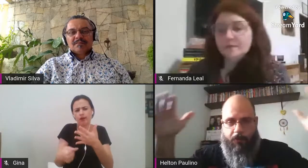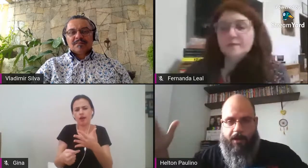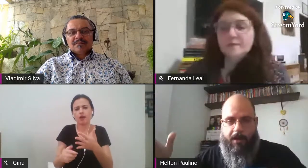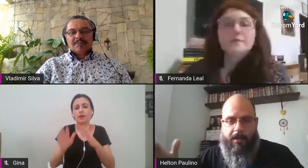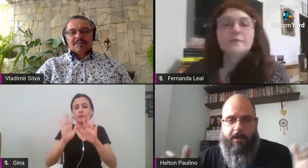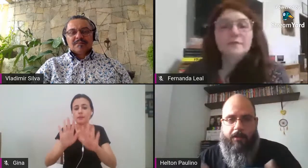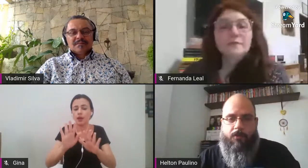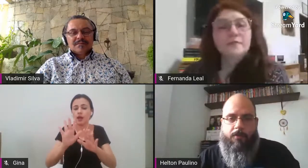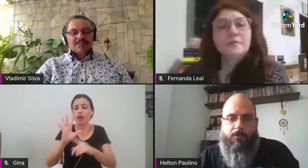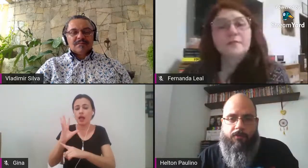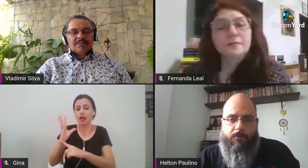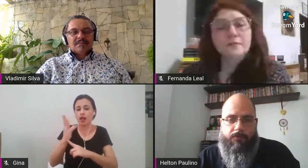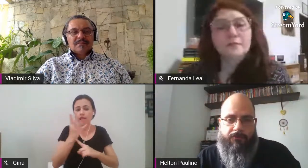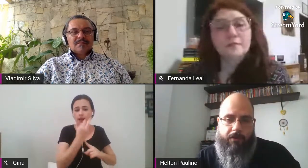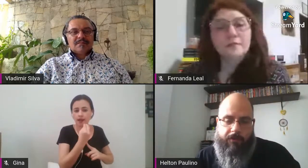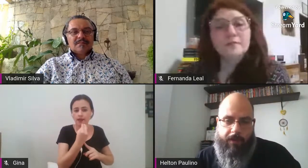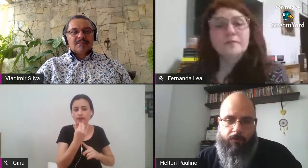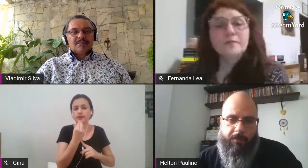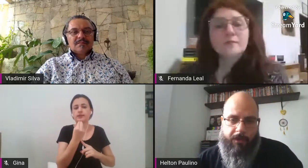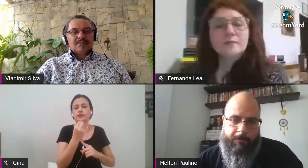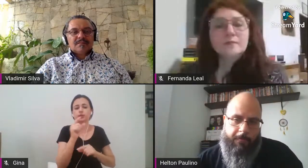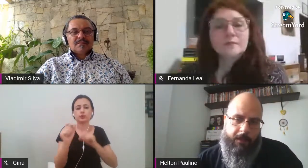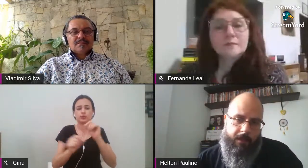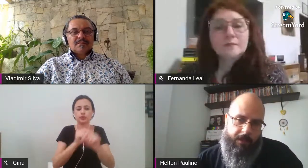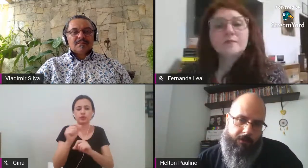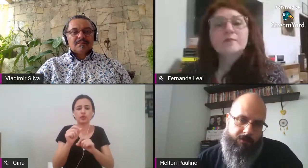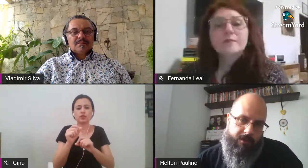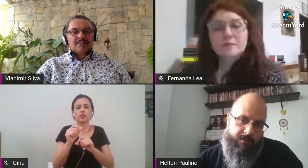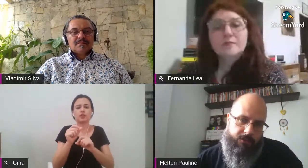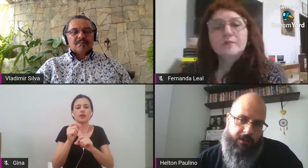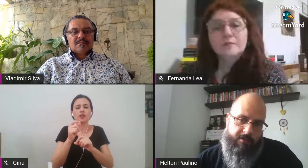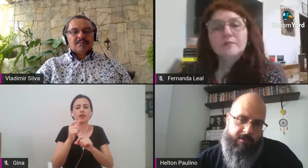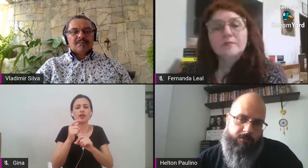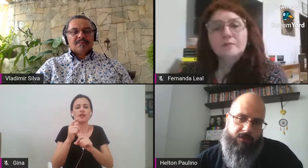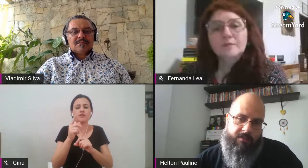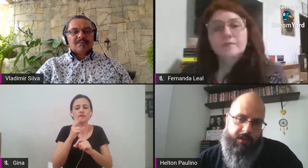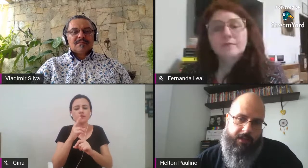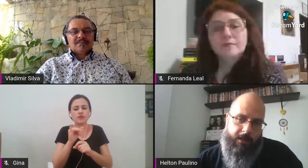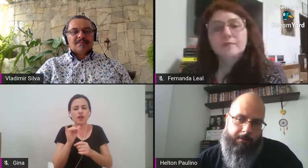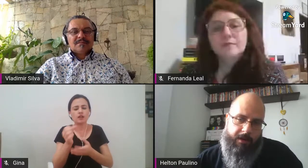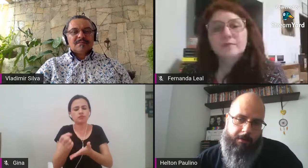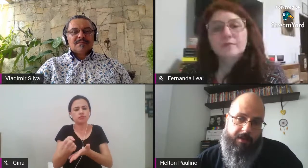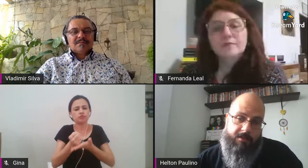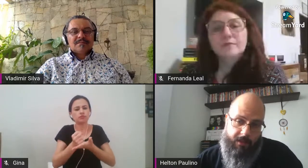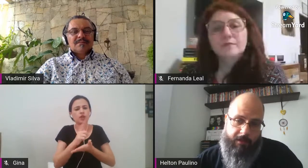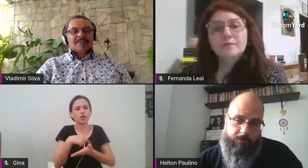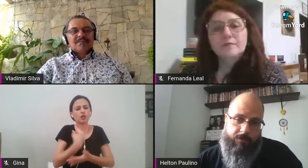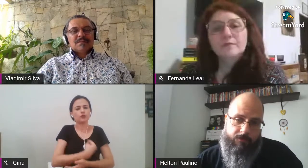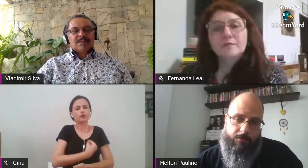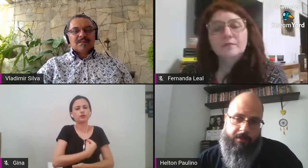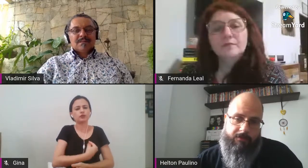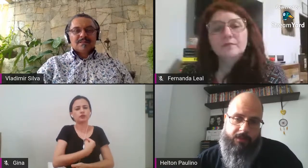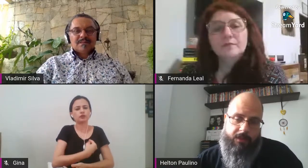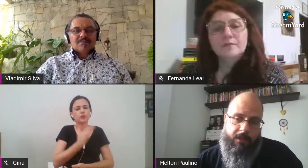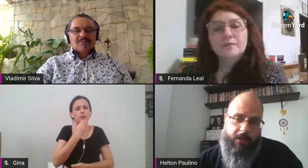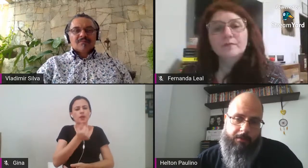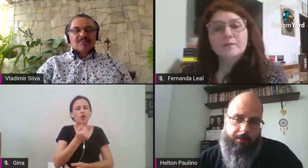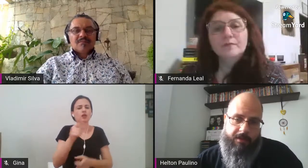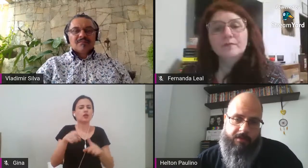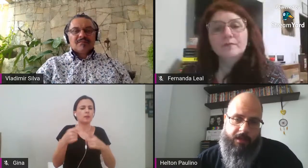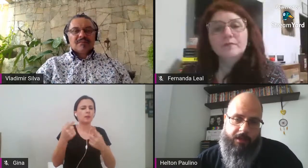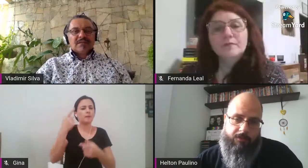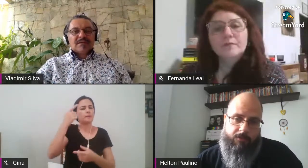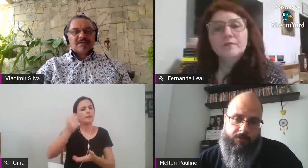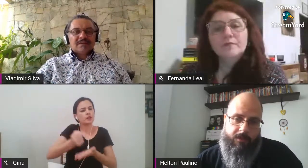se colocar como um véu que vai cobrir a nossa existência e nos facilitar para pensar, inclusive, sobre a vida,